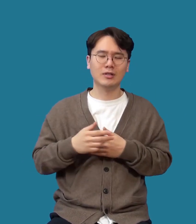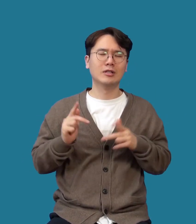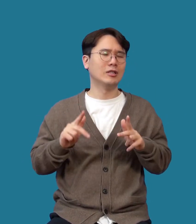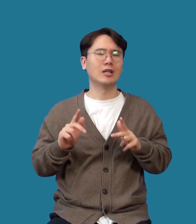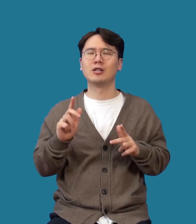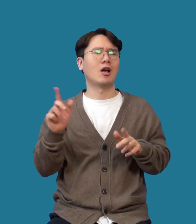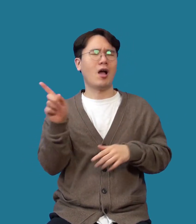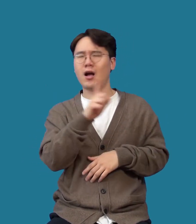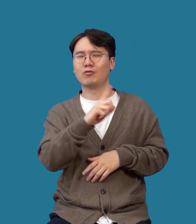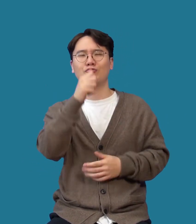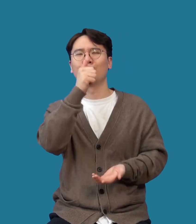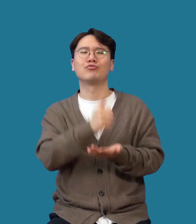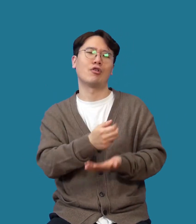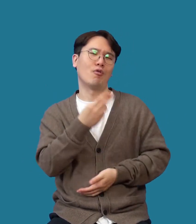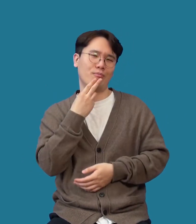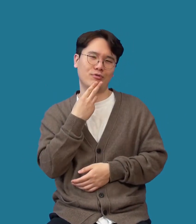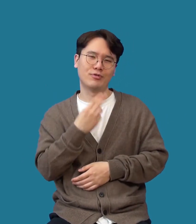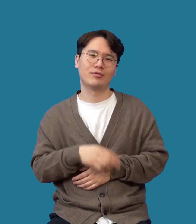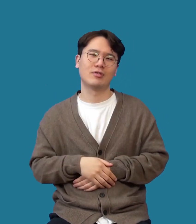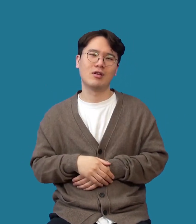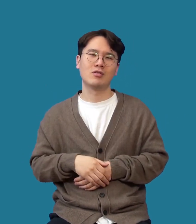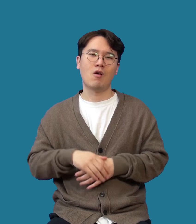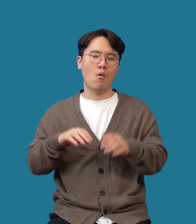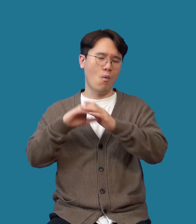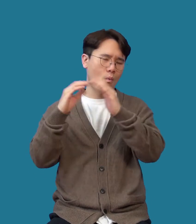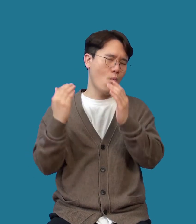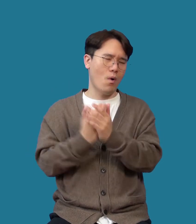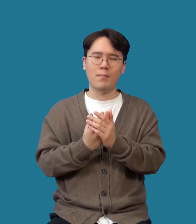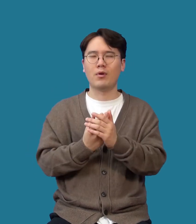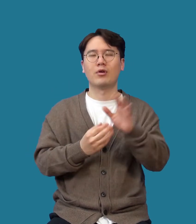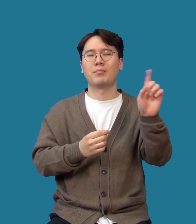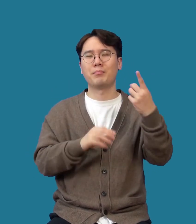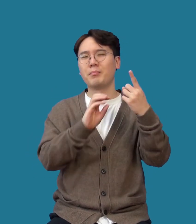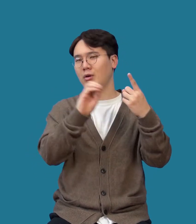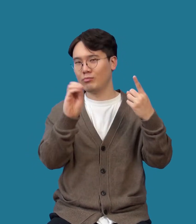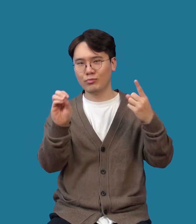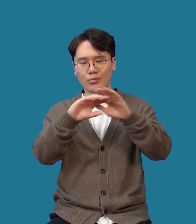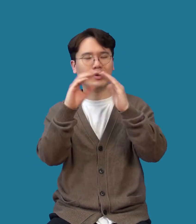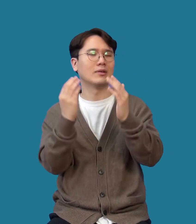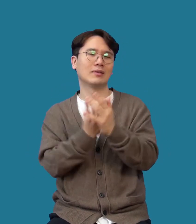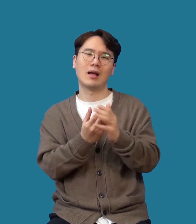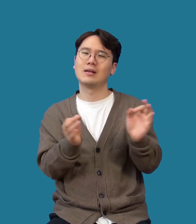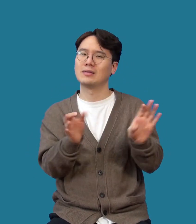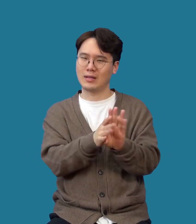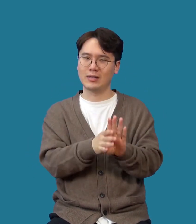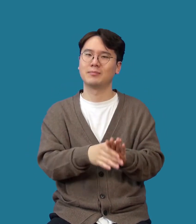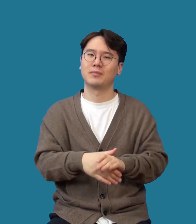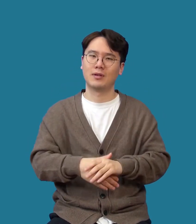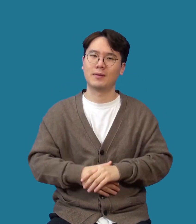않습니다. 죄의 DNA가 100% 완벽하게 사라지고 없습니다.